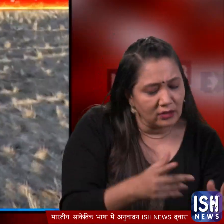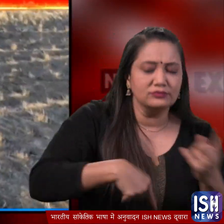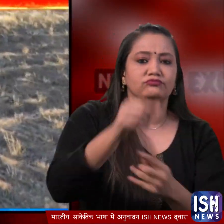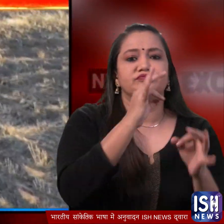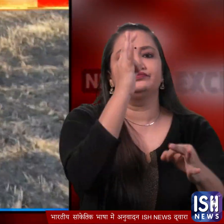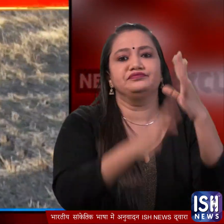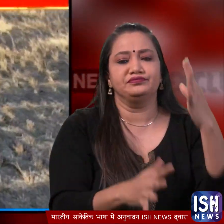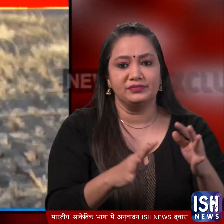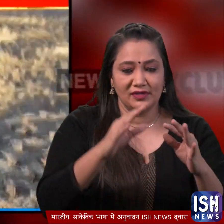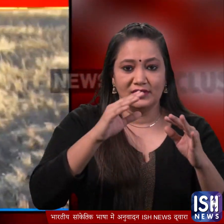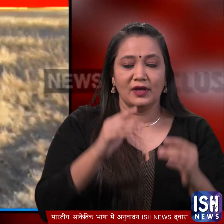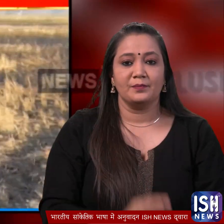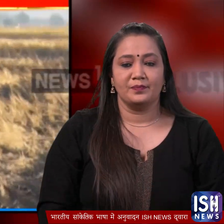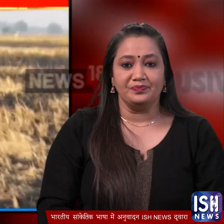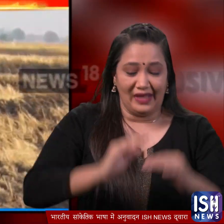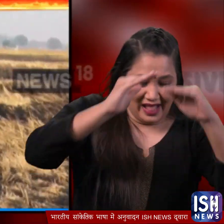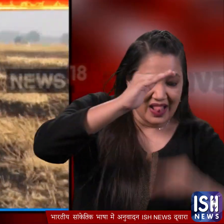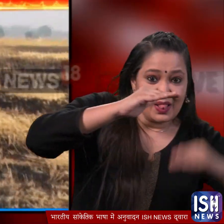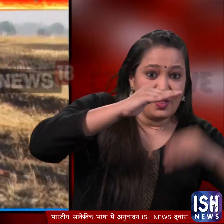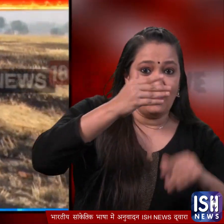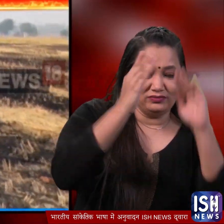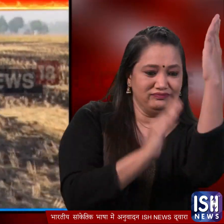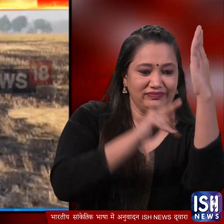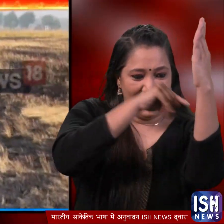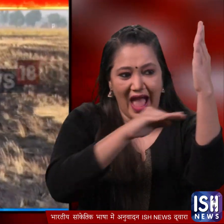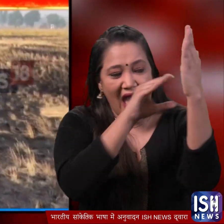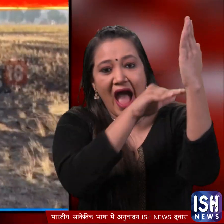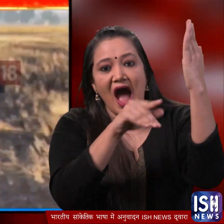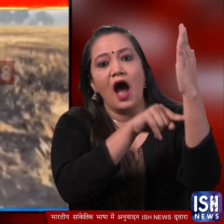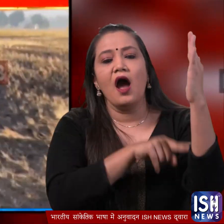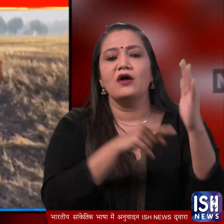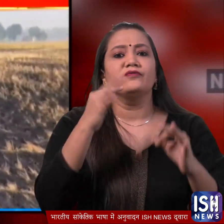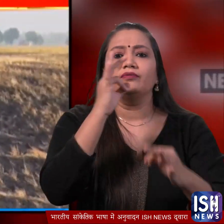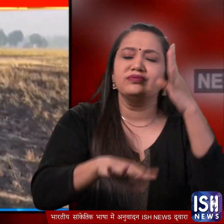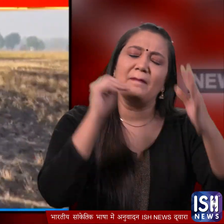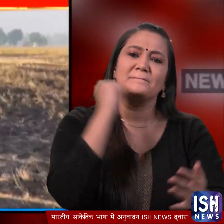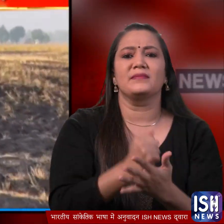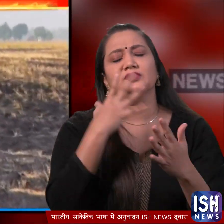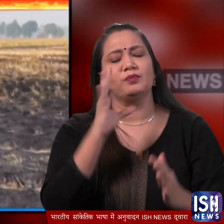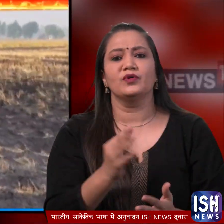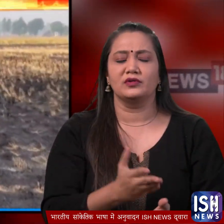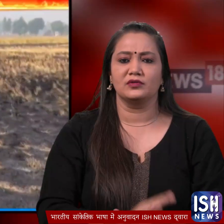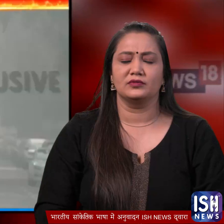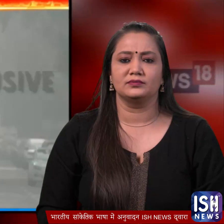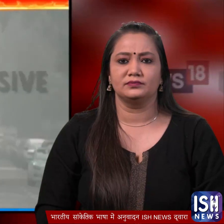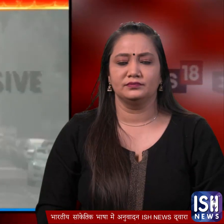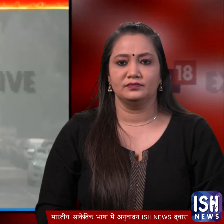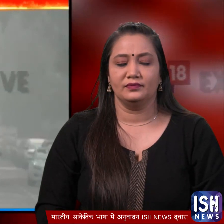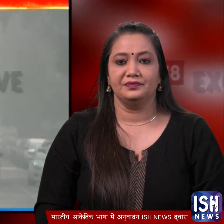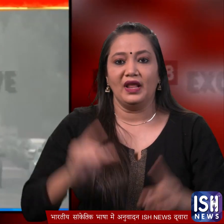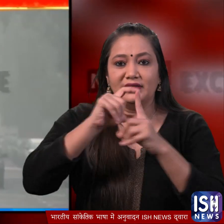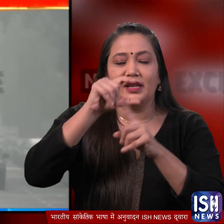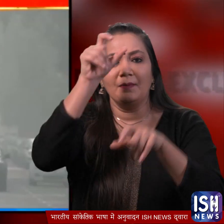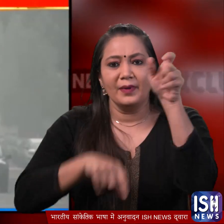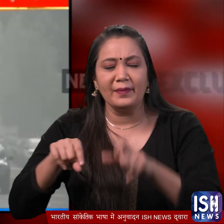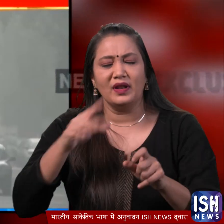है, क्योंकि नीचे का जो हिस्सा बचता है उसके लिए आग लगाना पराली में जरूरी है। दिल्ली के